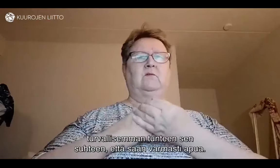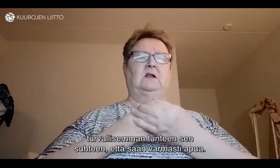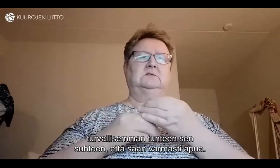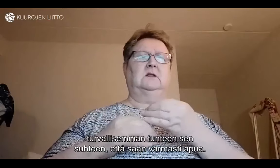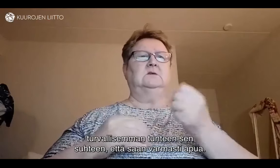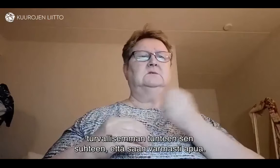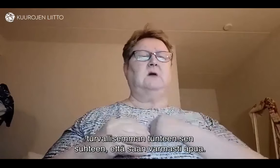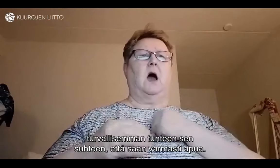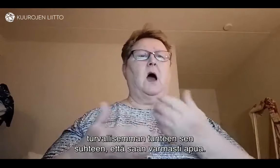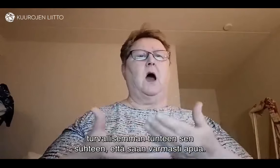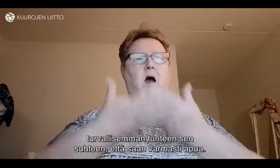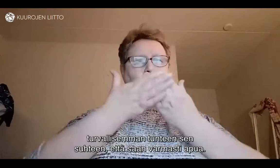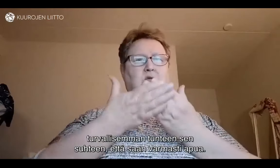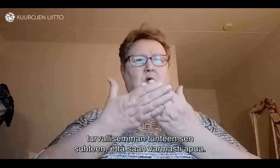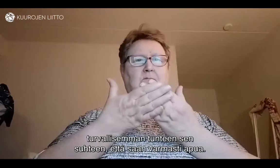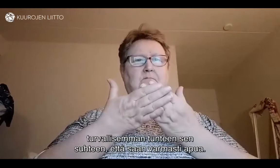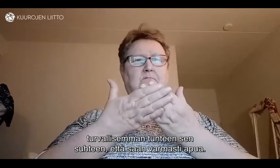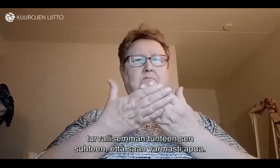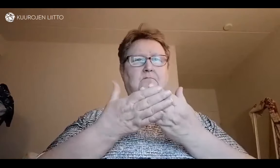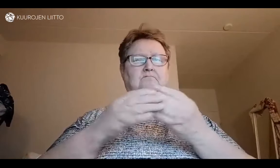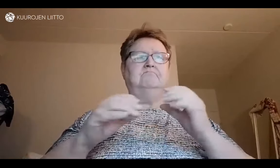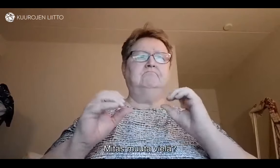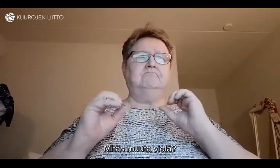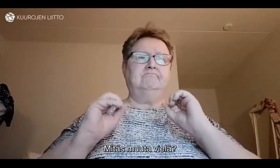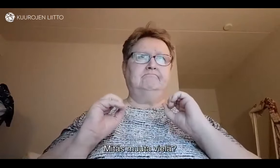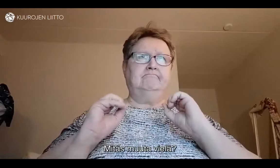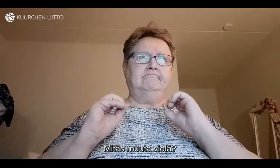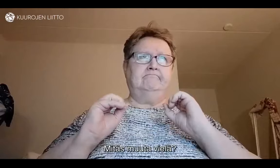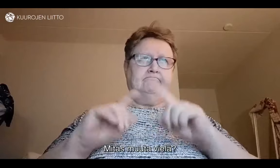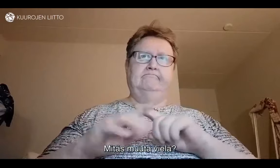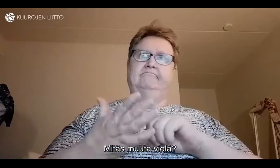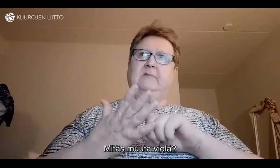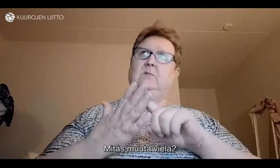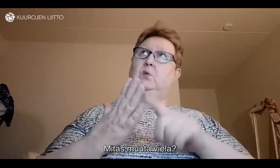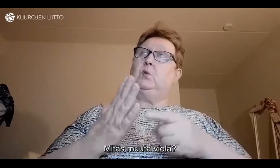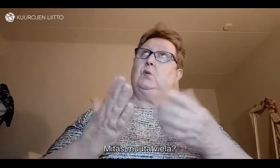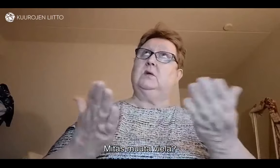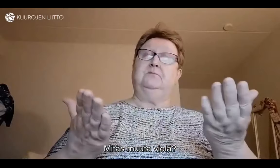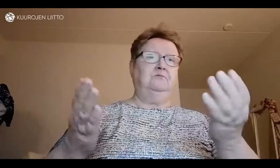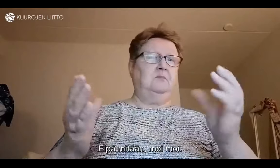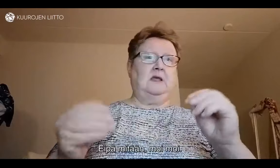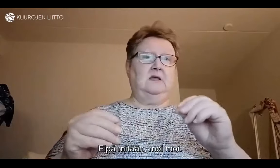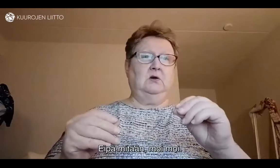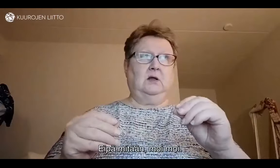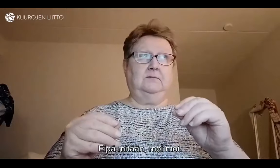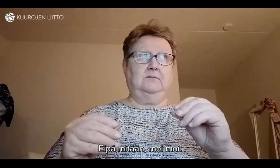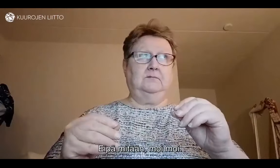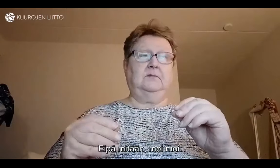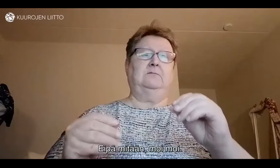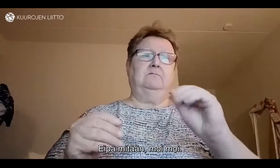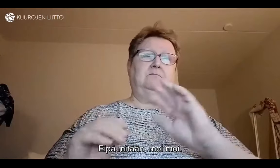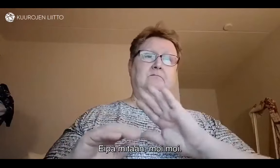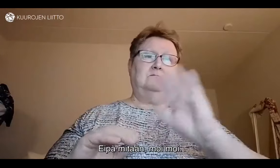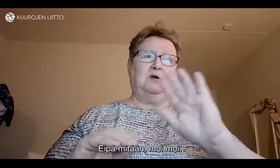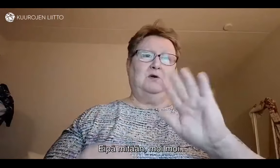tekee kommunikoinnista helpompaa ja antaa minulle turvallisemman tunteen sen suhteen, että saan varmasti apua.